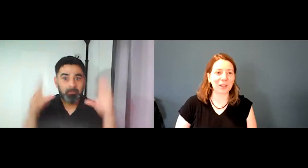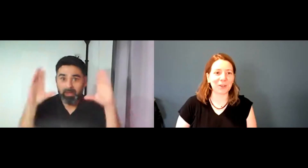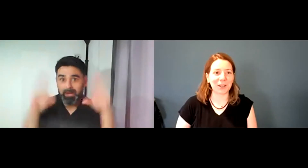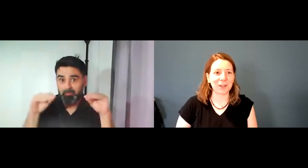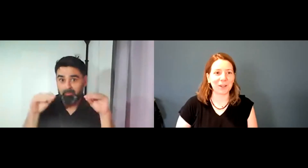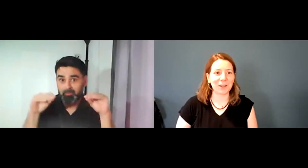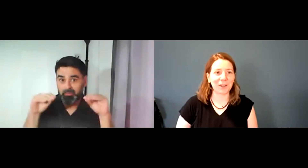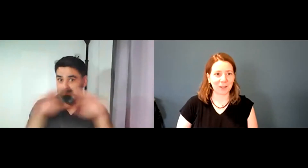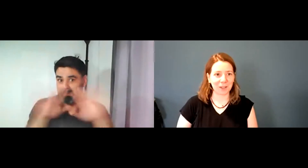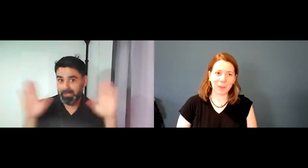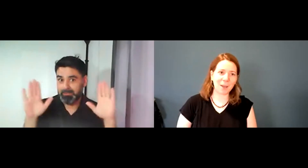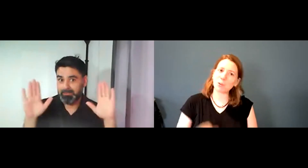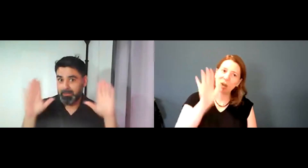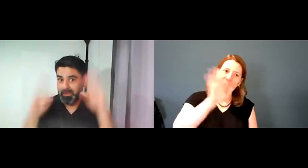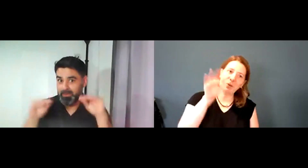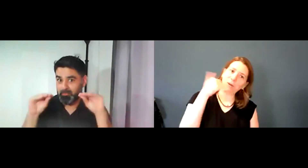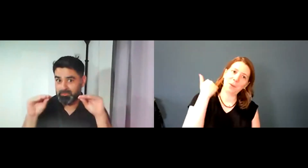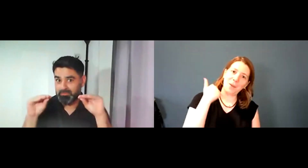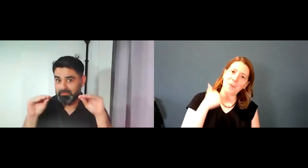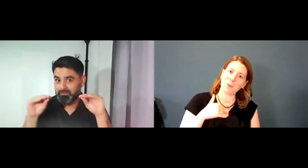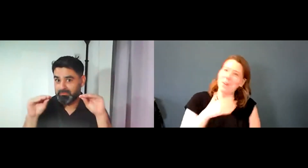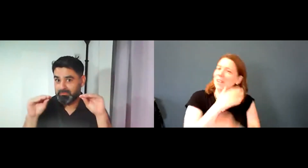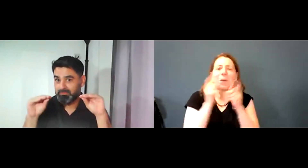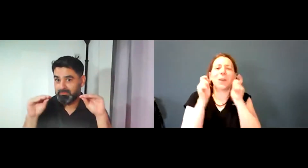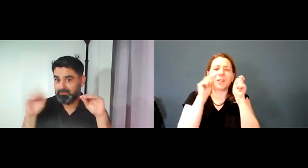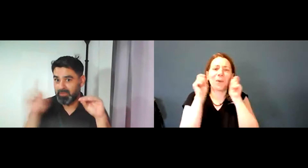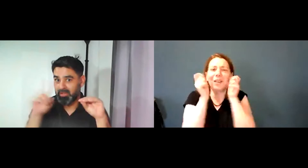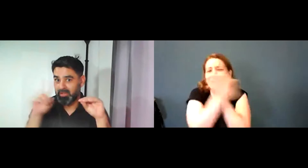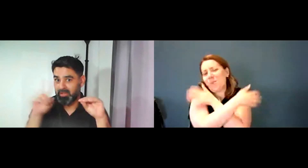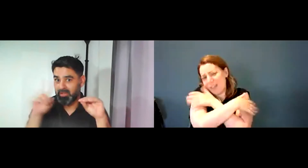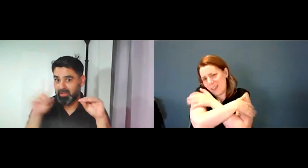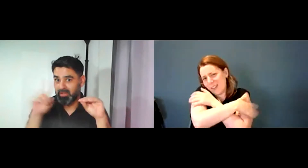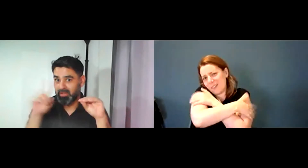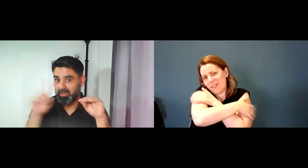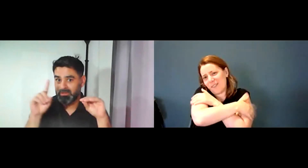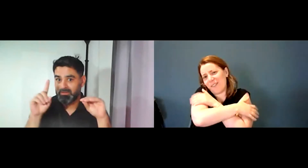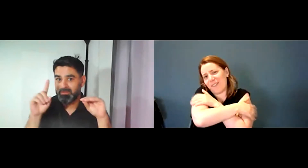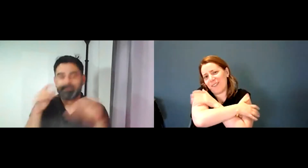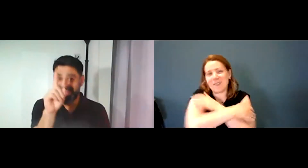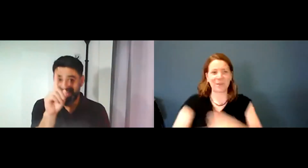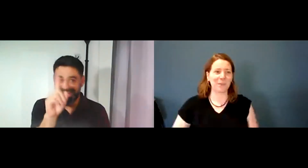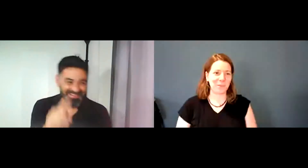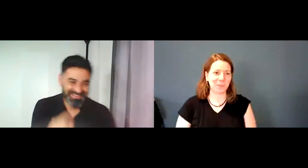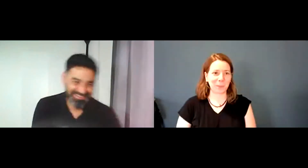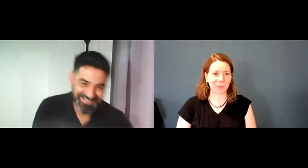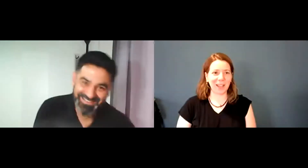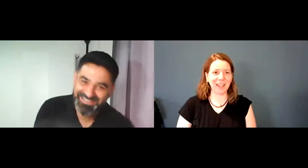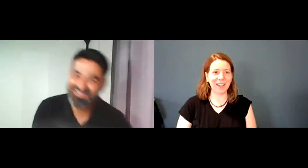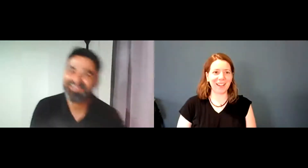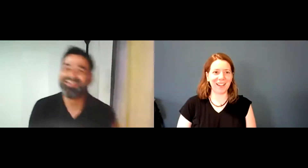ahora? Apagamos, chau, chau, nos vemos. No, eso. No, no, no. No, no, no, no, no. No.